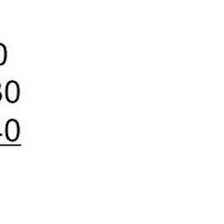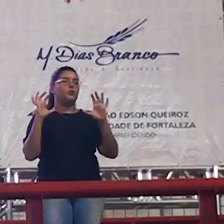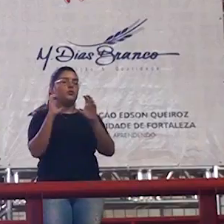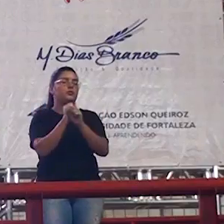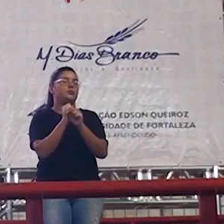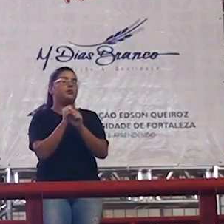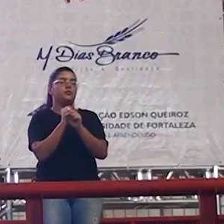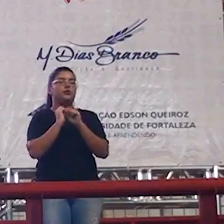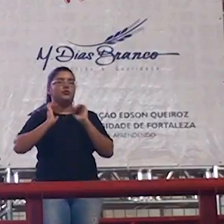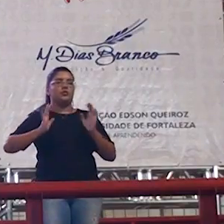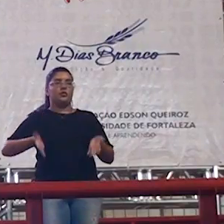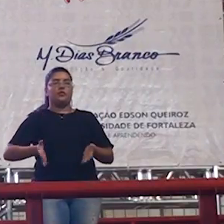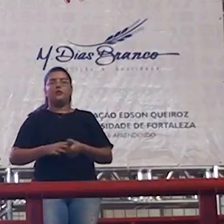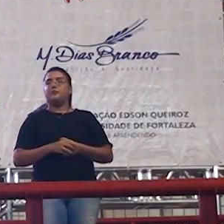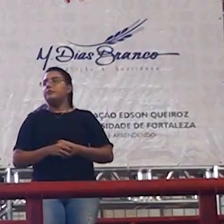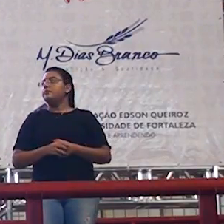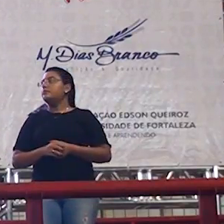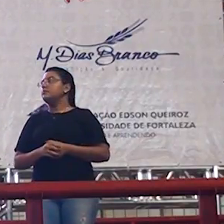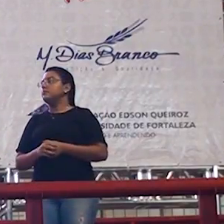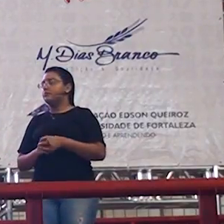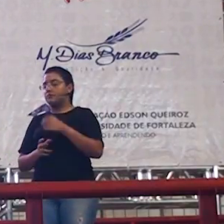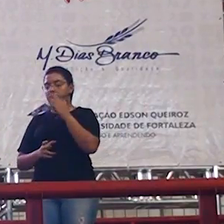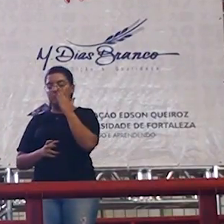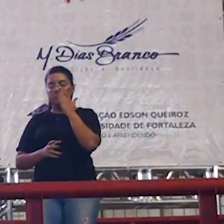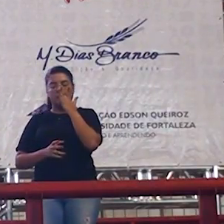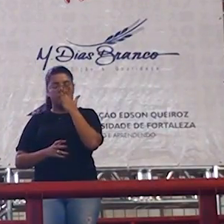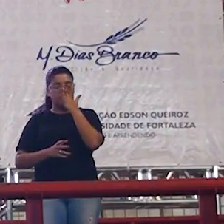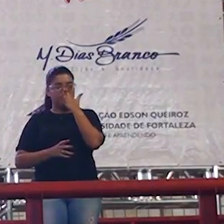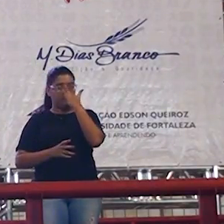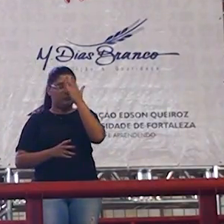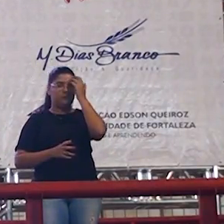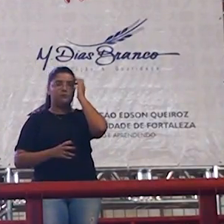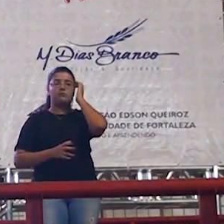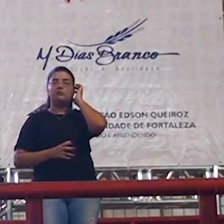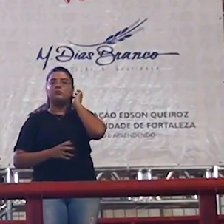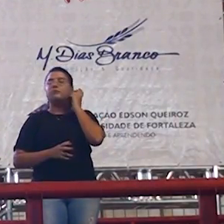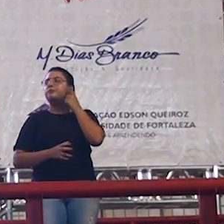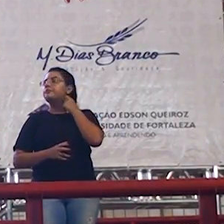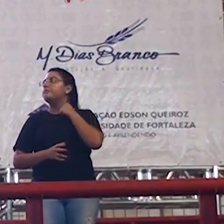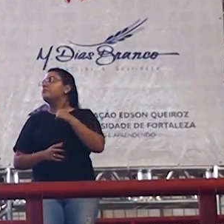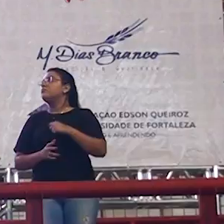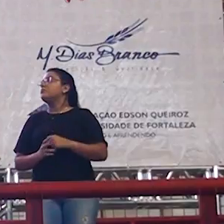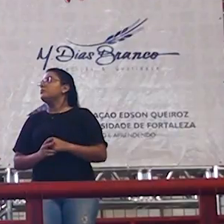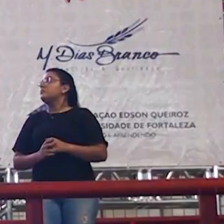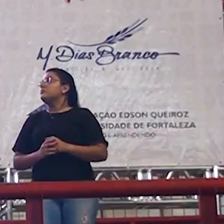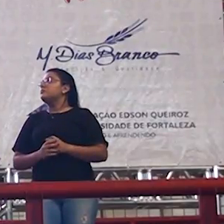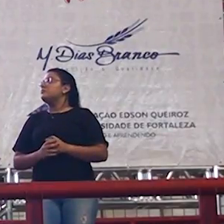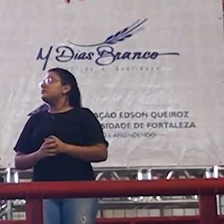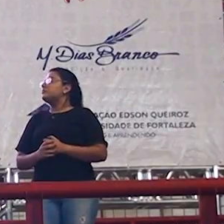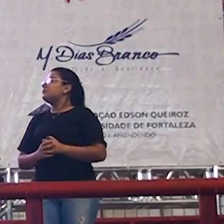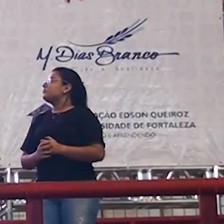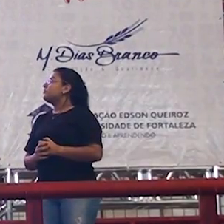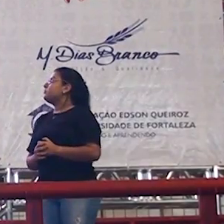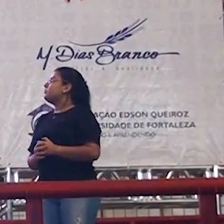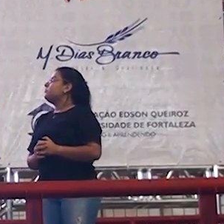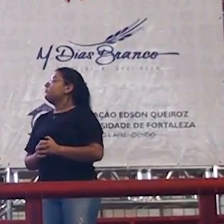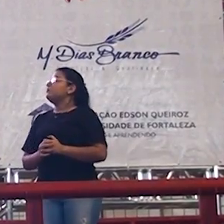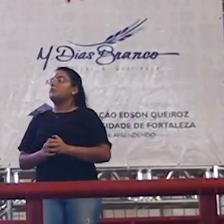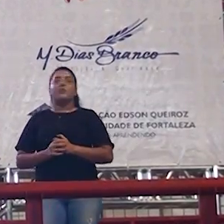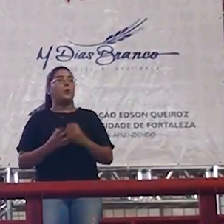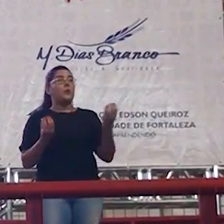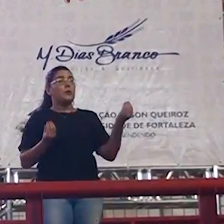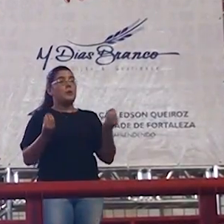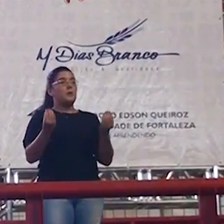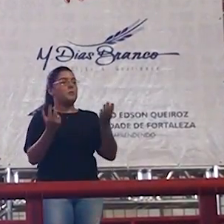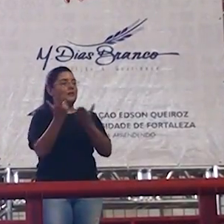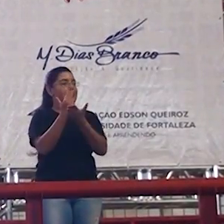as áreas. Mas vamos fazer umas equações, certo? Mas dava para perceber. Só no, na forma do